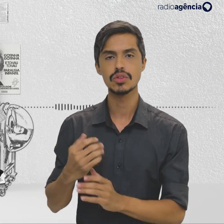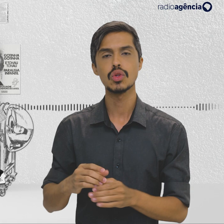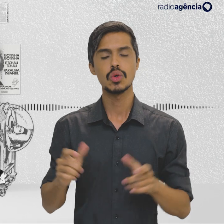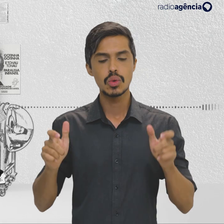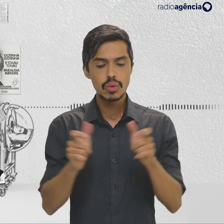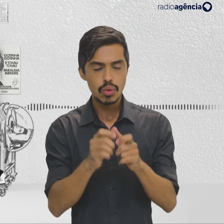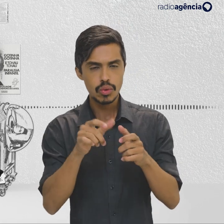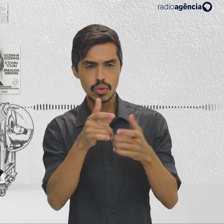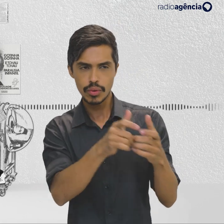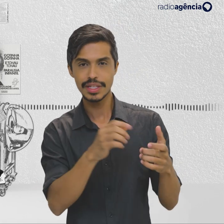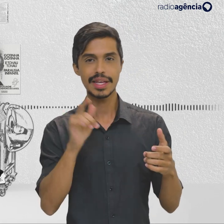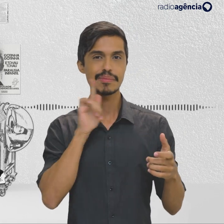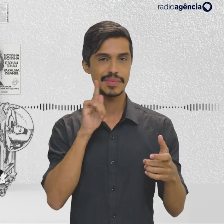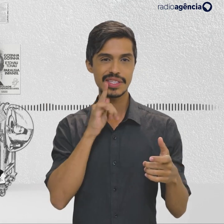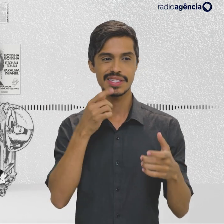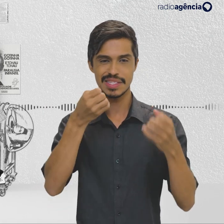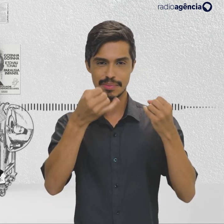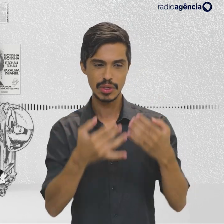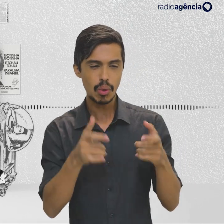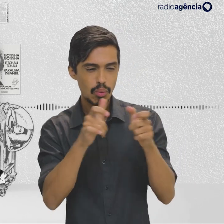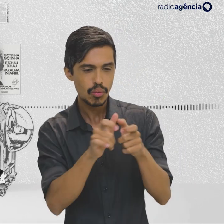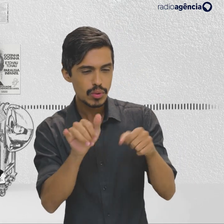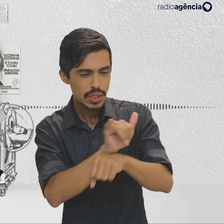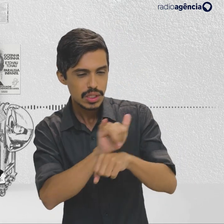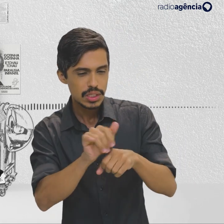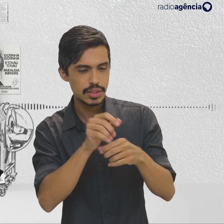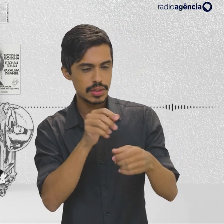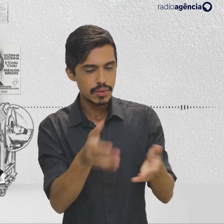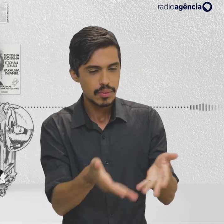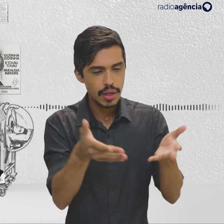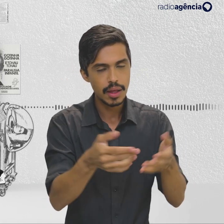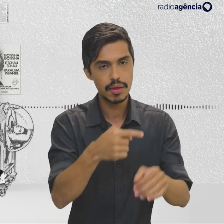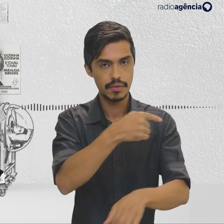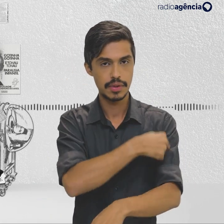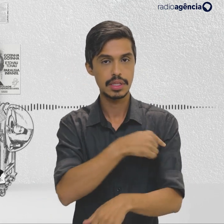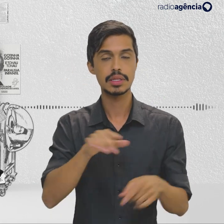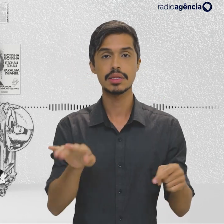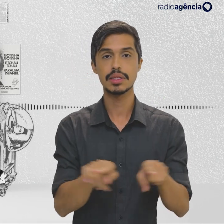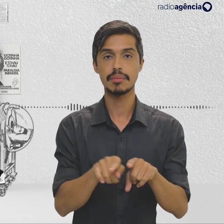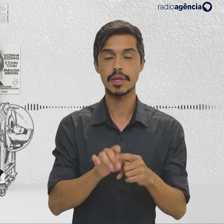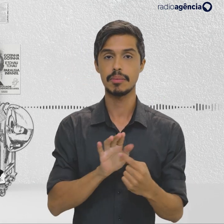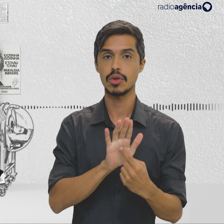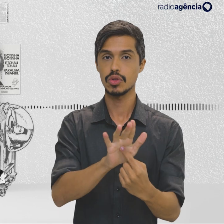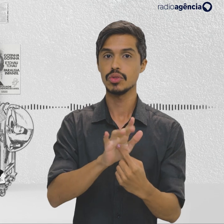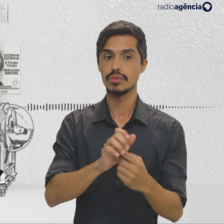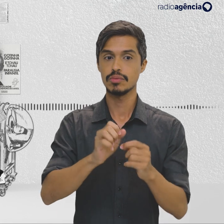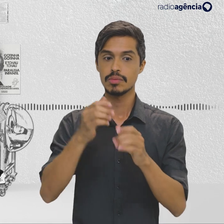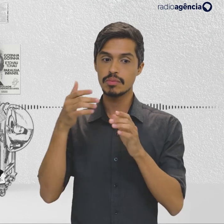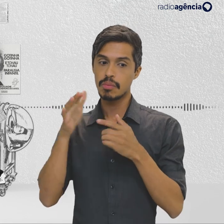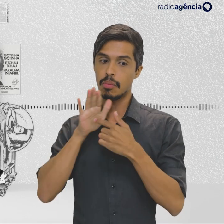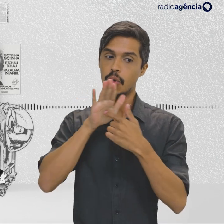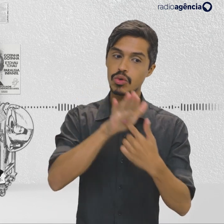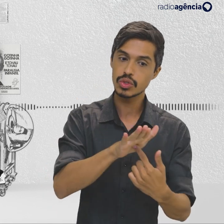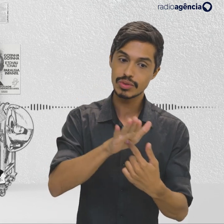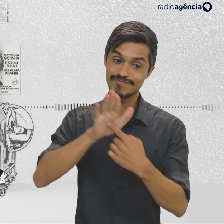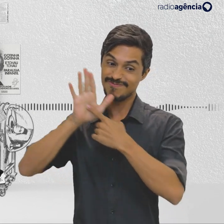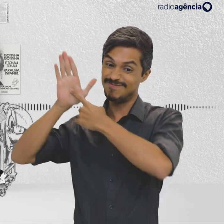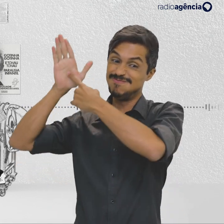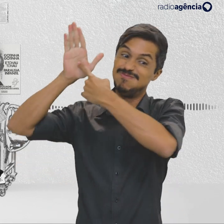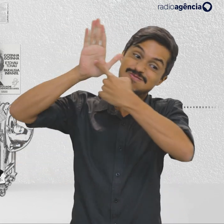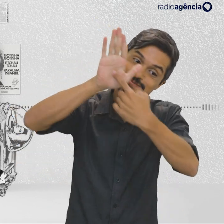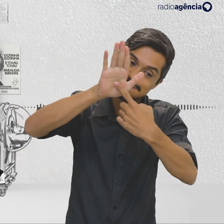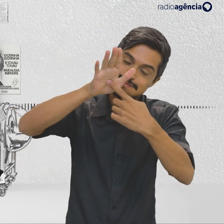nos planejamento citados pela ministra da Saúde também tem apontado uma seta bem grande